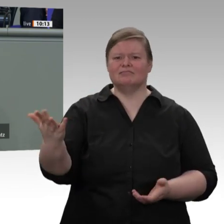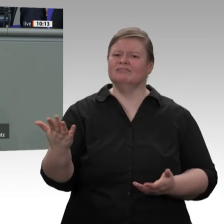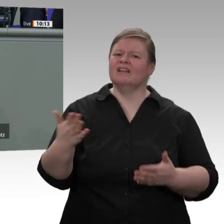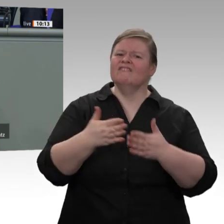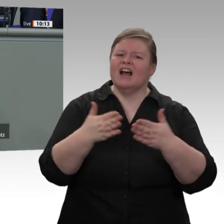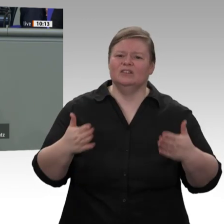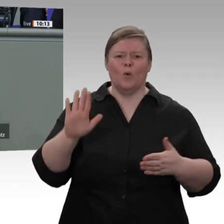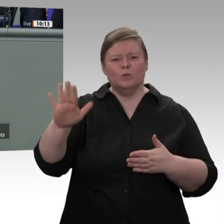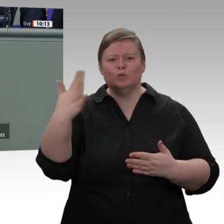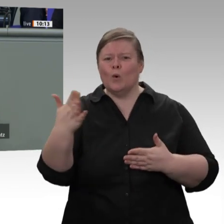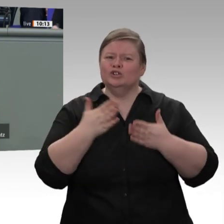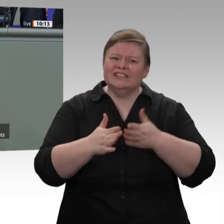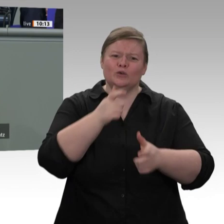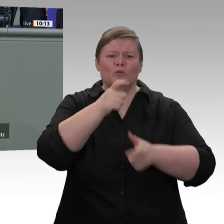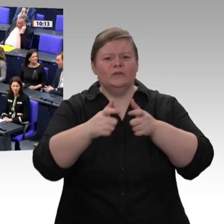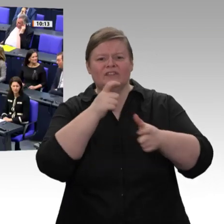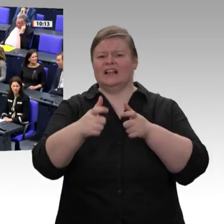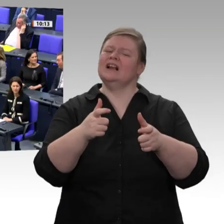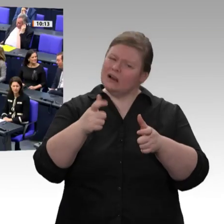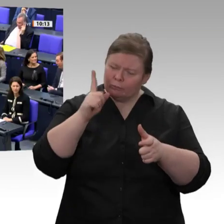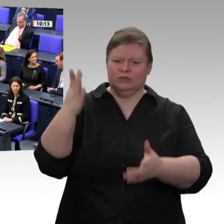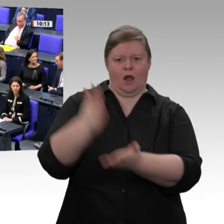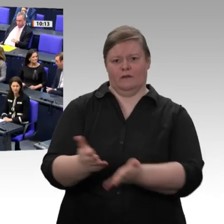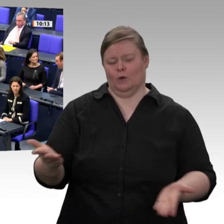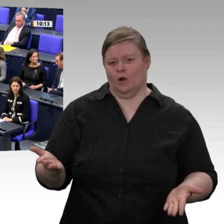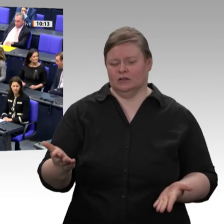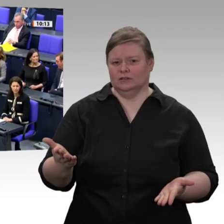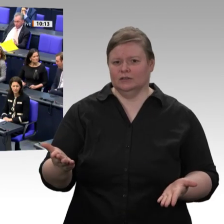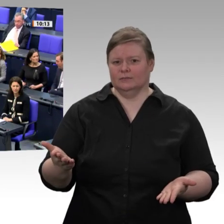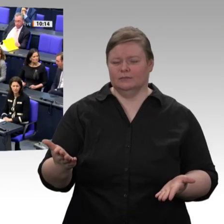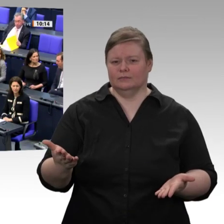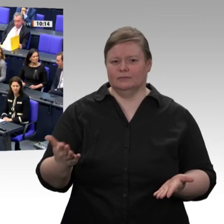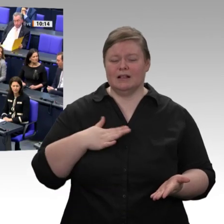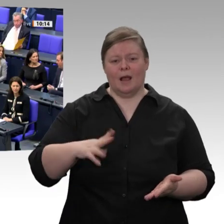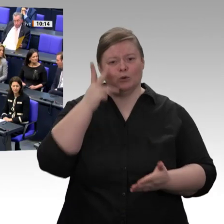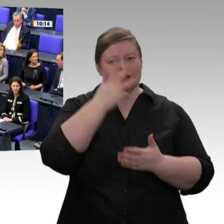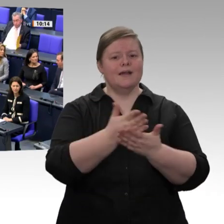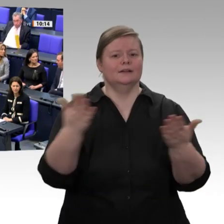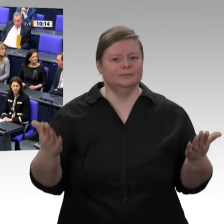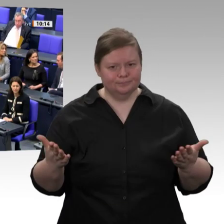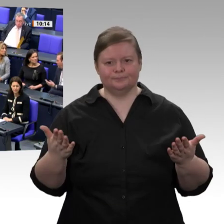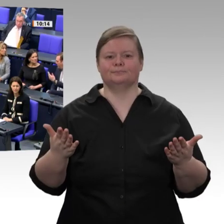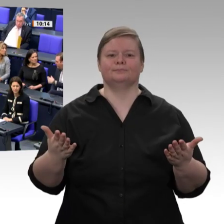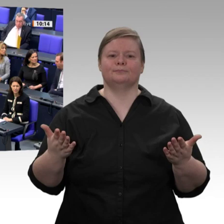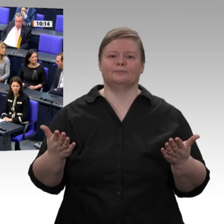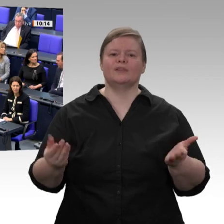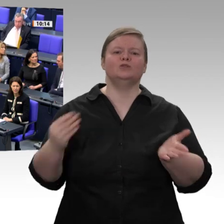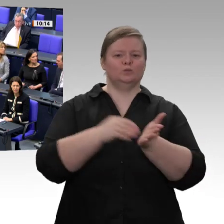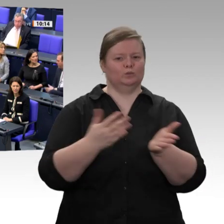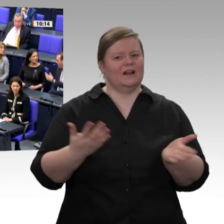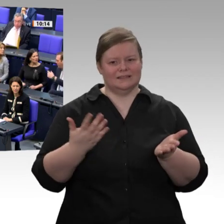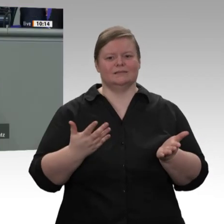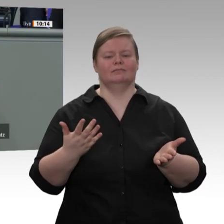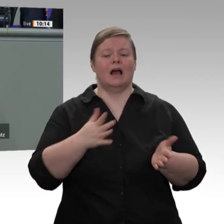und die Hetze im Netz. Über 70% der angezeigten Hassposts im Netz gehen gegen Migrantinnen und Migranten.